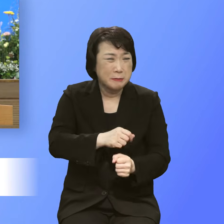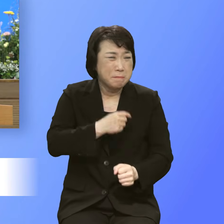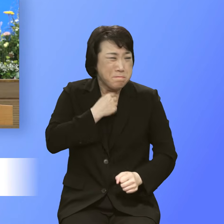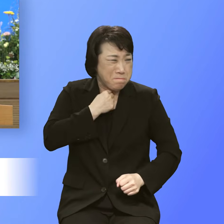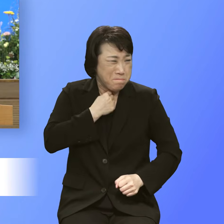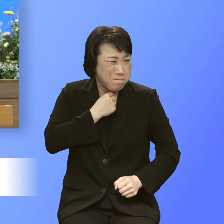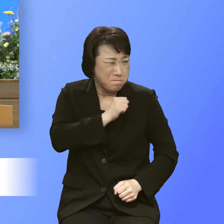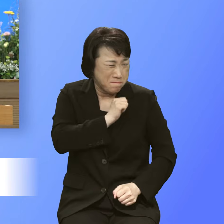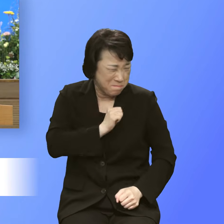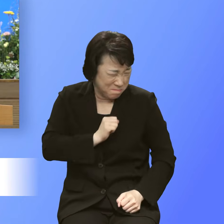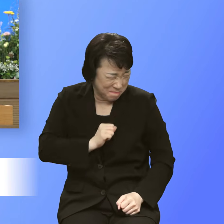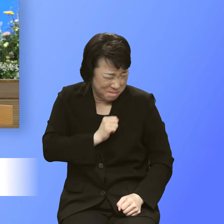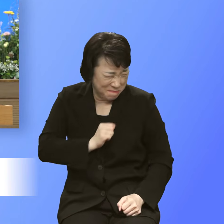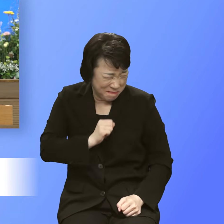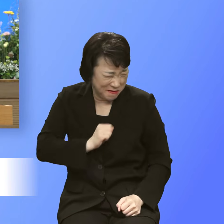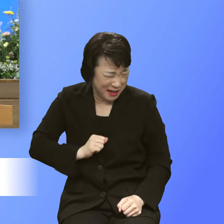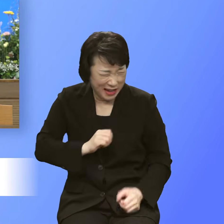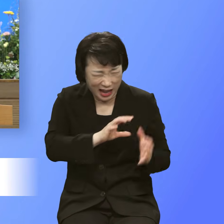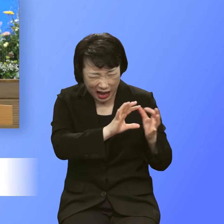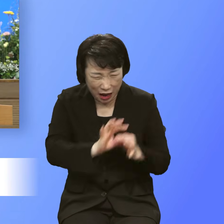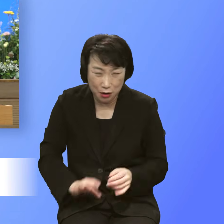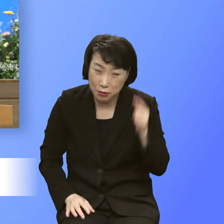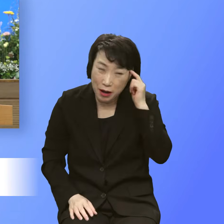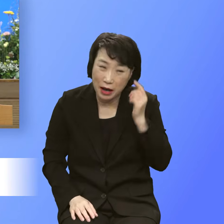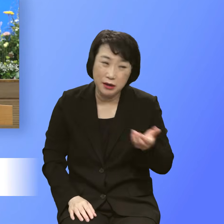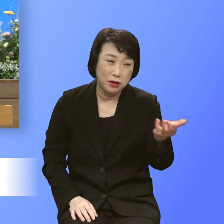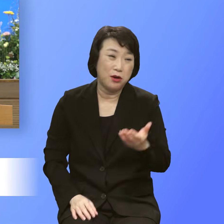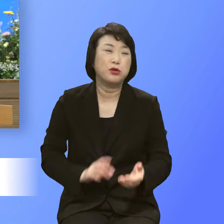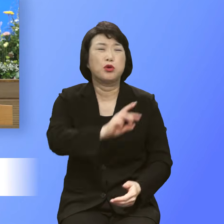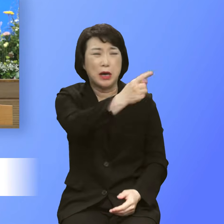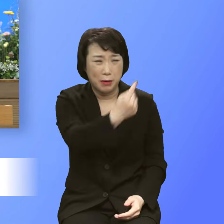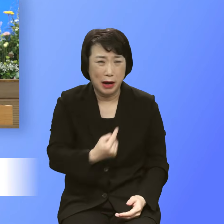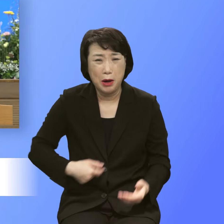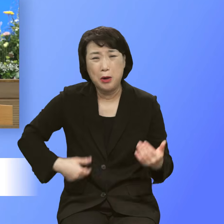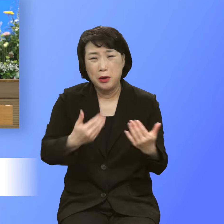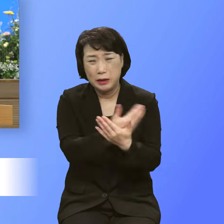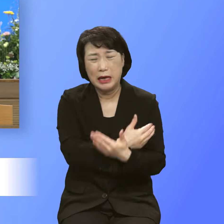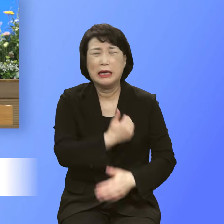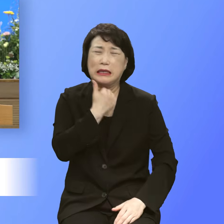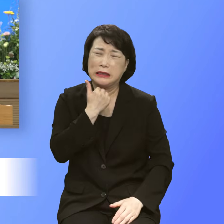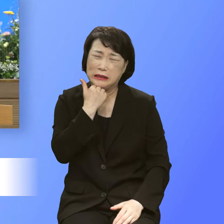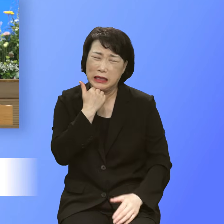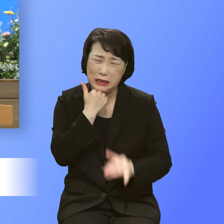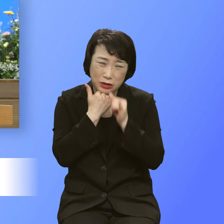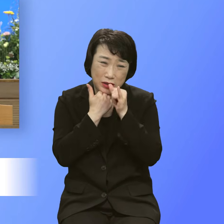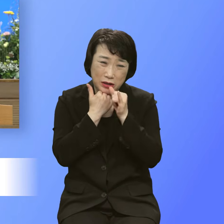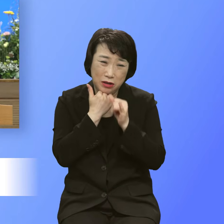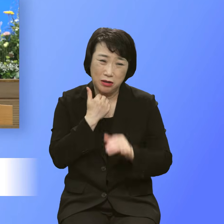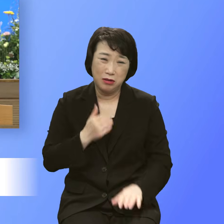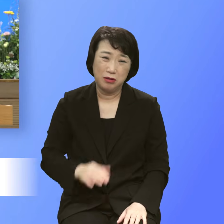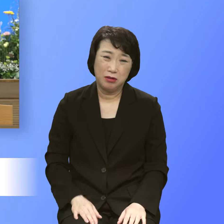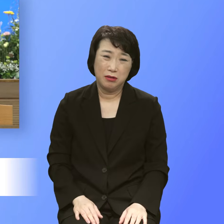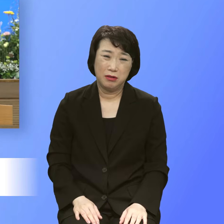싶지만 오래 참고 견디는 이유는 너희들이 돌아와 회개하기를 기다린다는 거야.